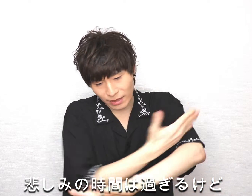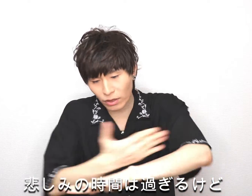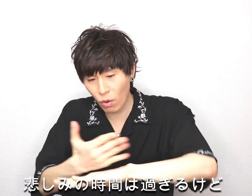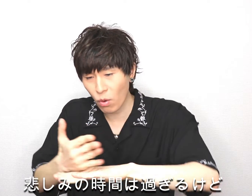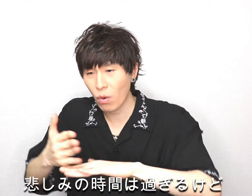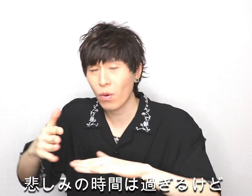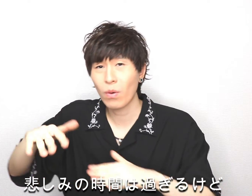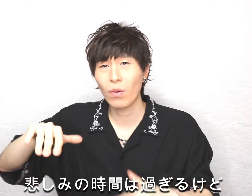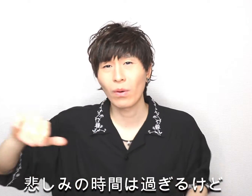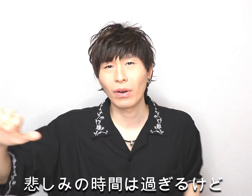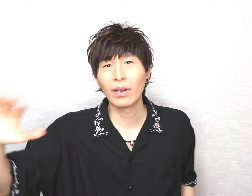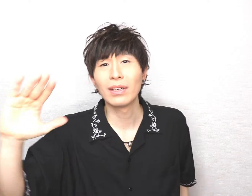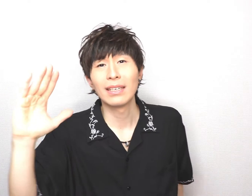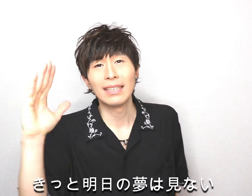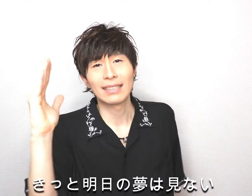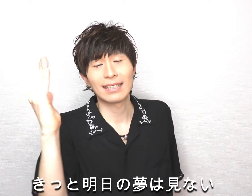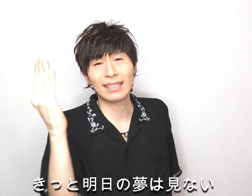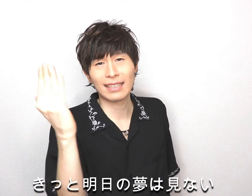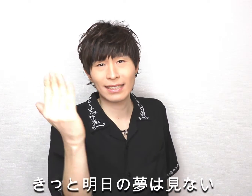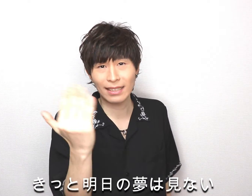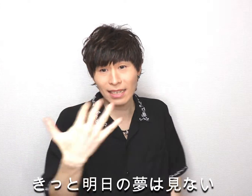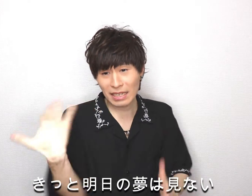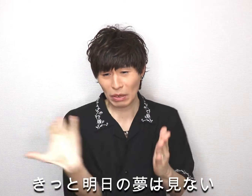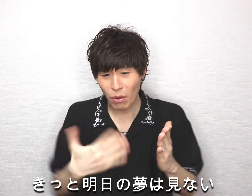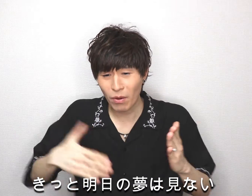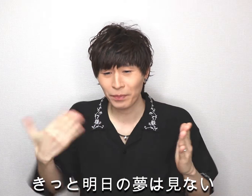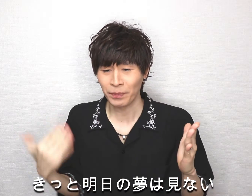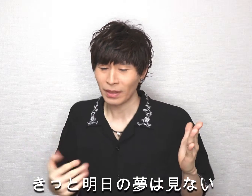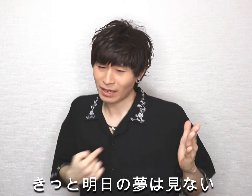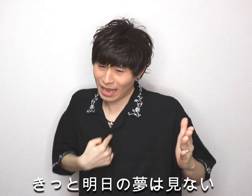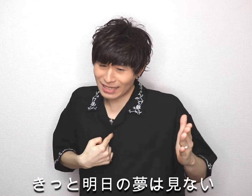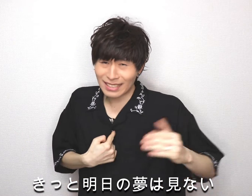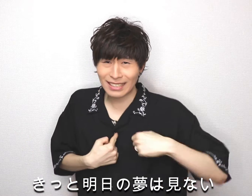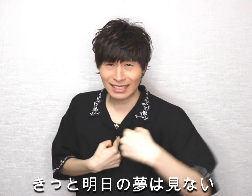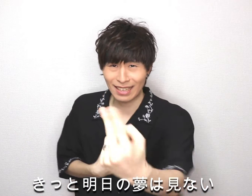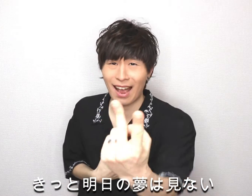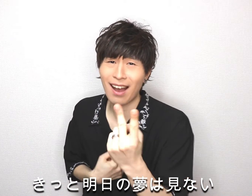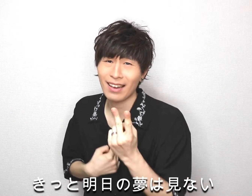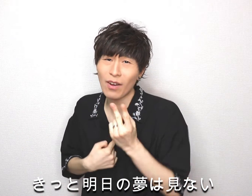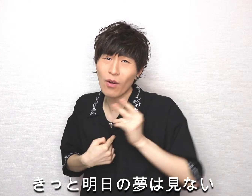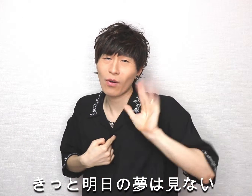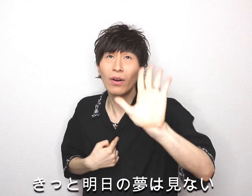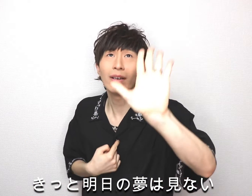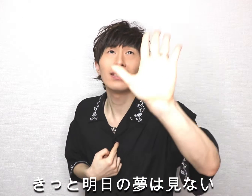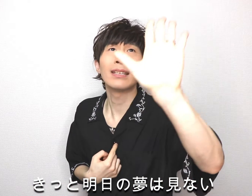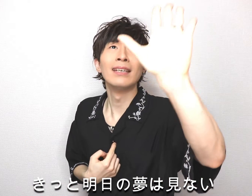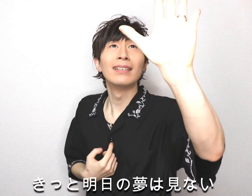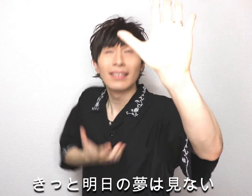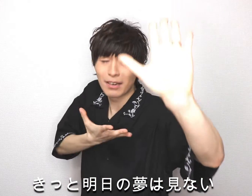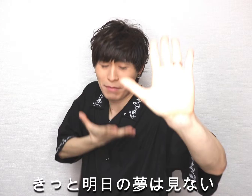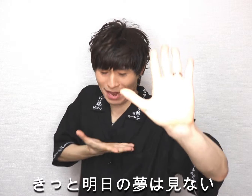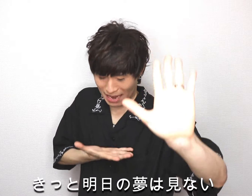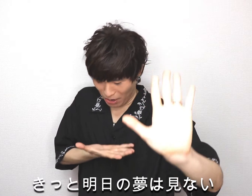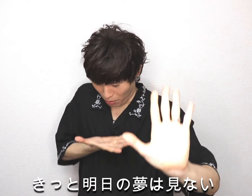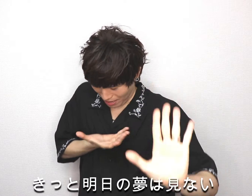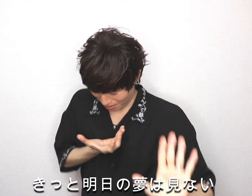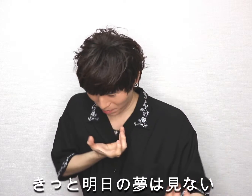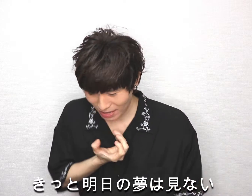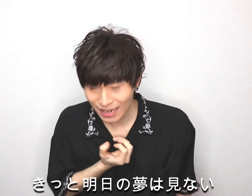ど、きっと明日の夢は